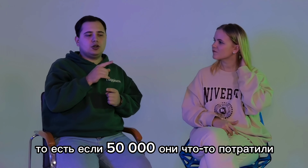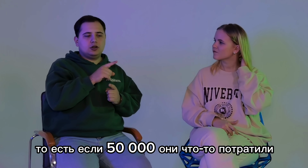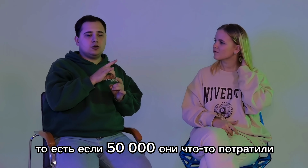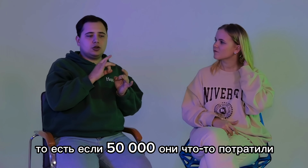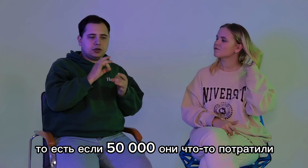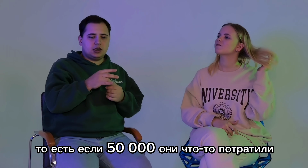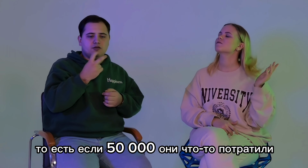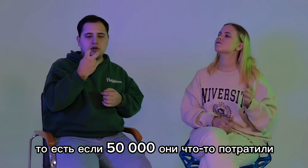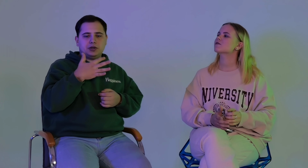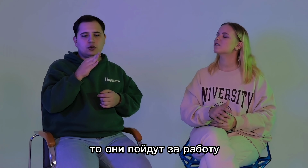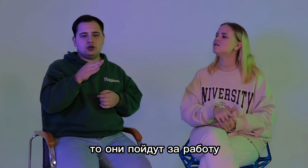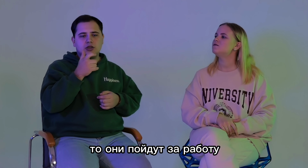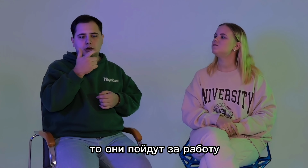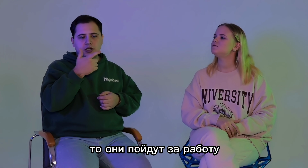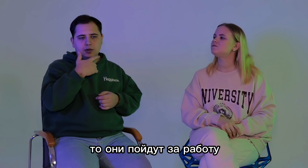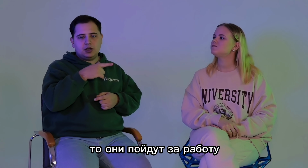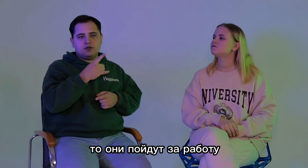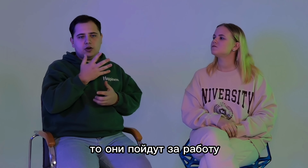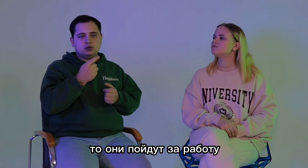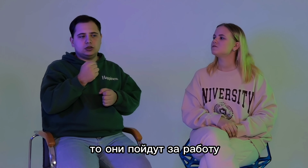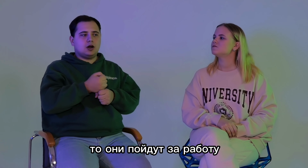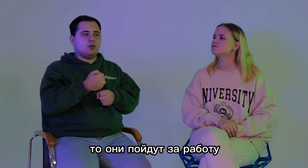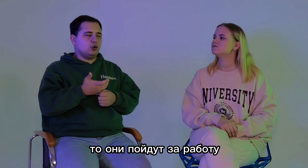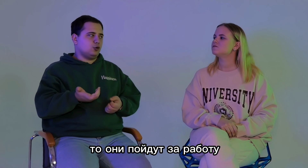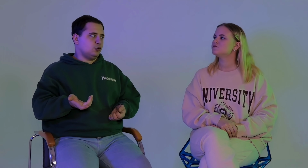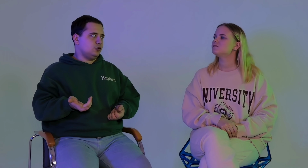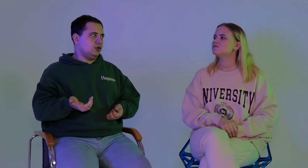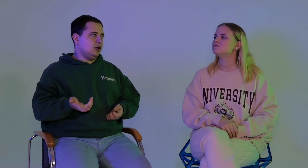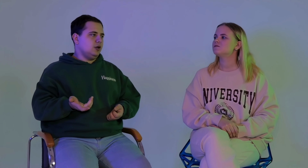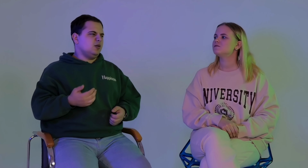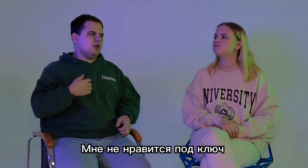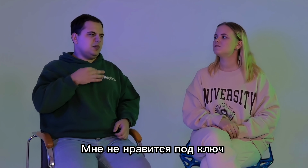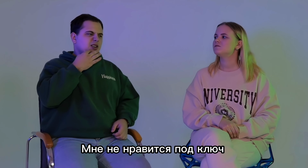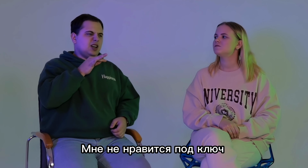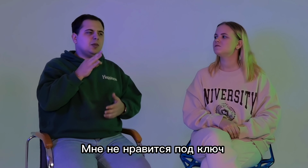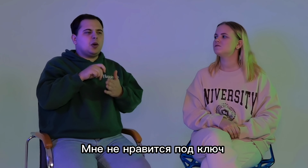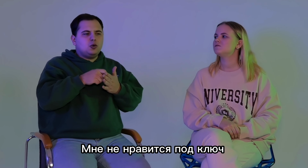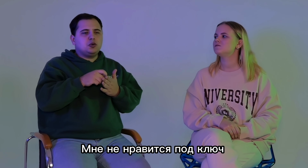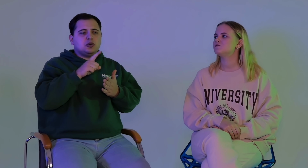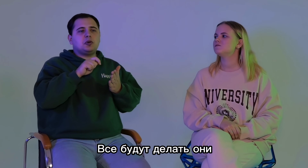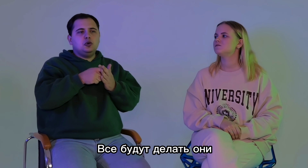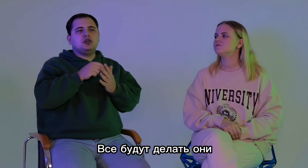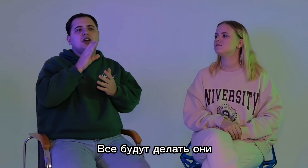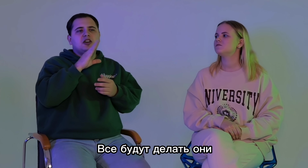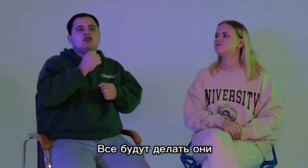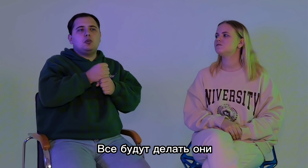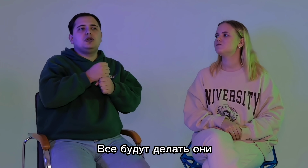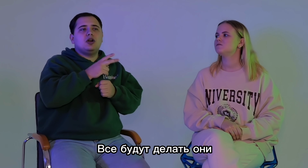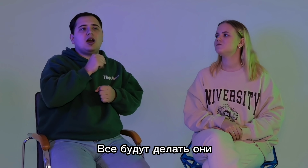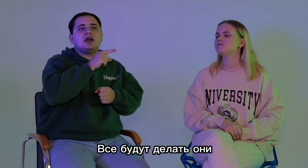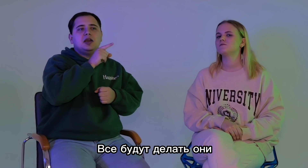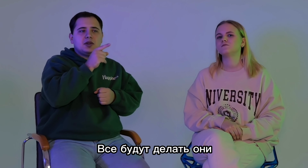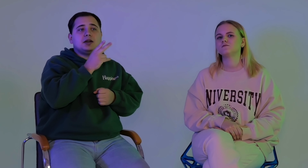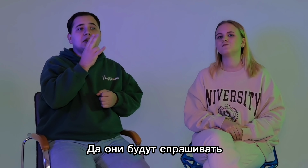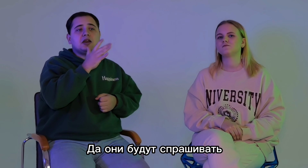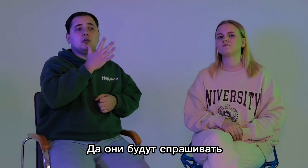они что-то потратили, 50 тысяч. Тебе они возьмут за работу. Нам не нравится под ключ, но под ключ они все будут делать как им надо, да, они